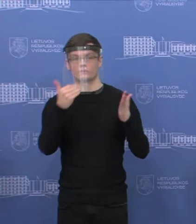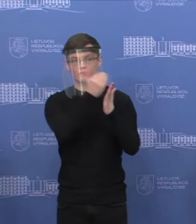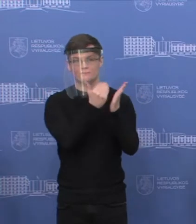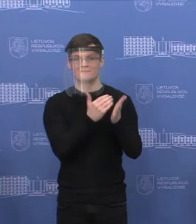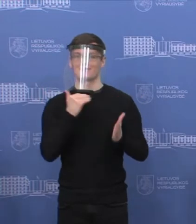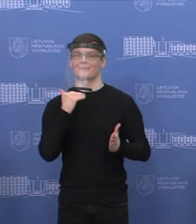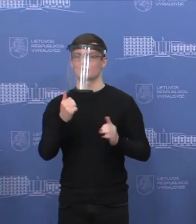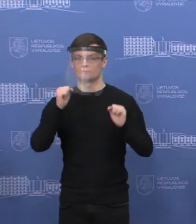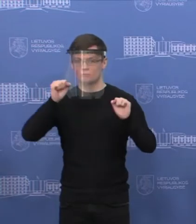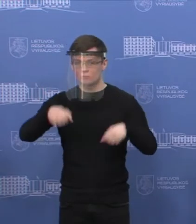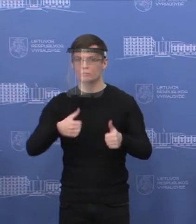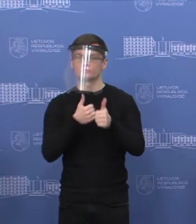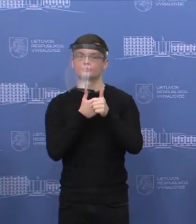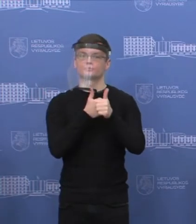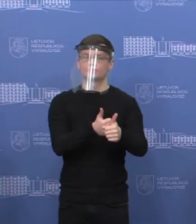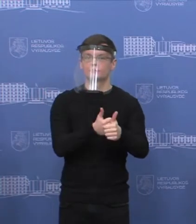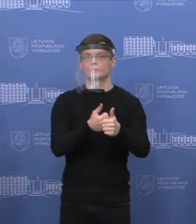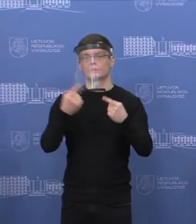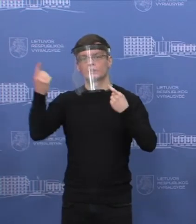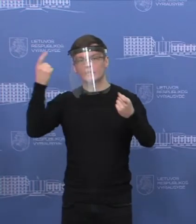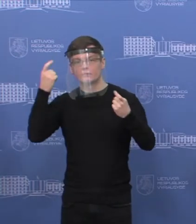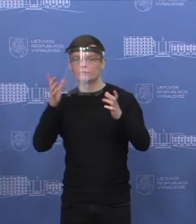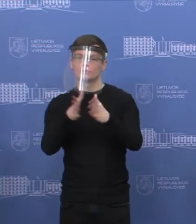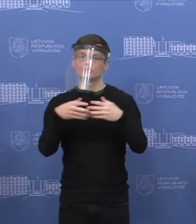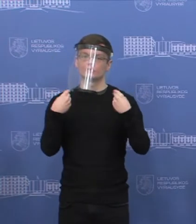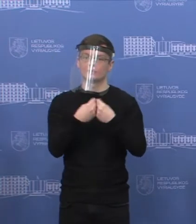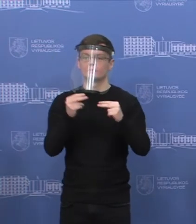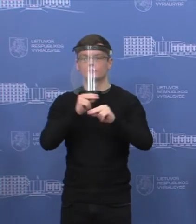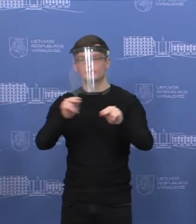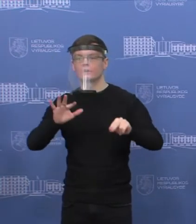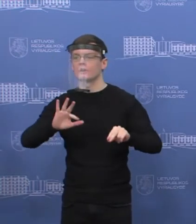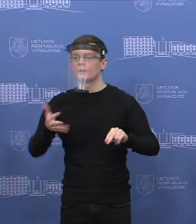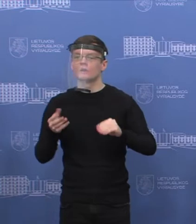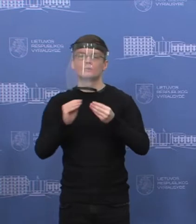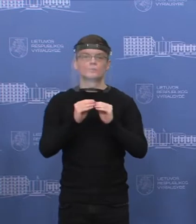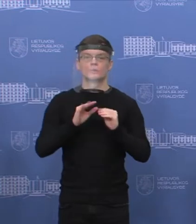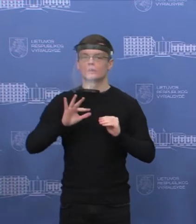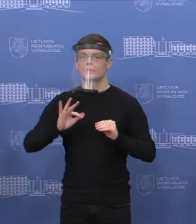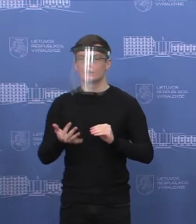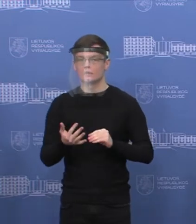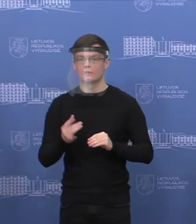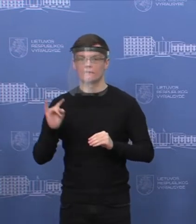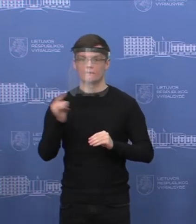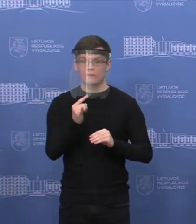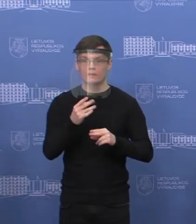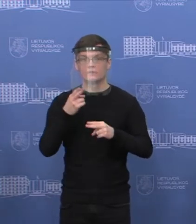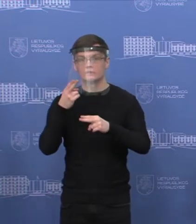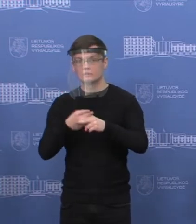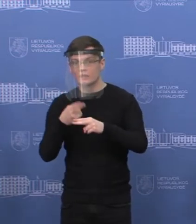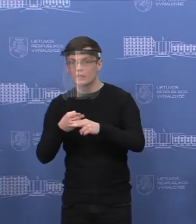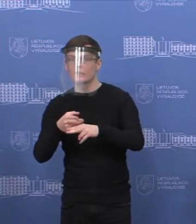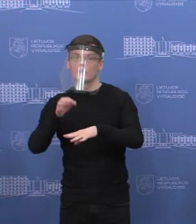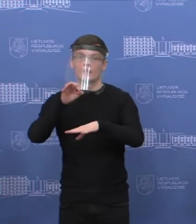aiškios, kaip reikėtų informuoti šeimas, susitarti su jomis, įsiaiškinti, ar vaikas neserga lėtinėmis